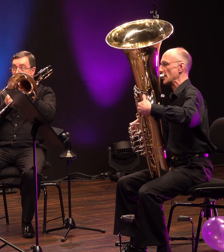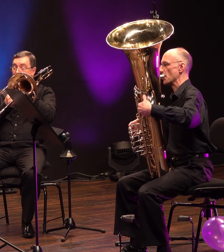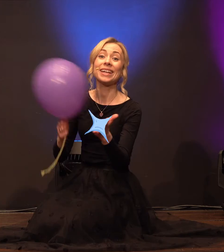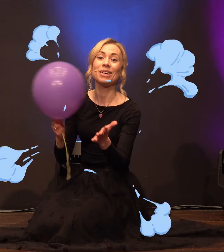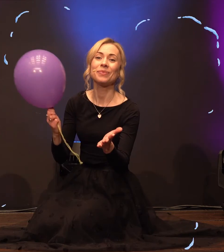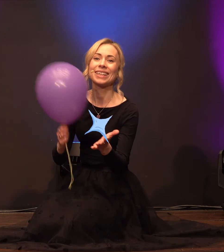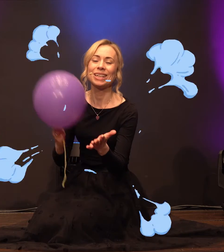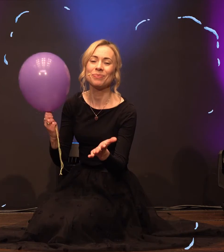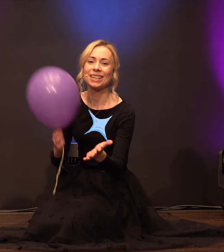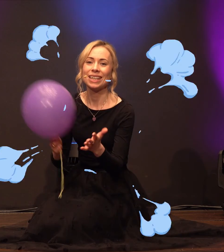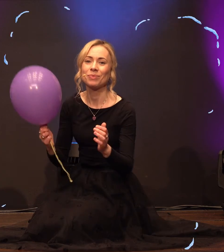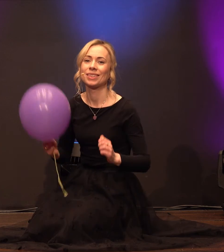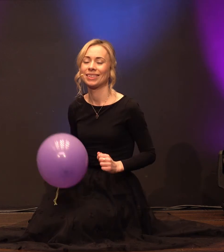Uderzamy klap, klap, klap.